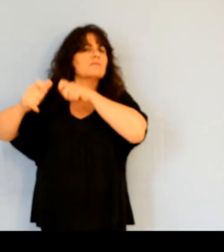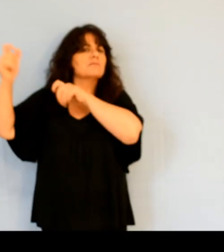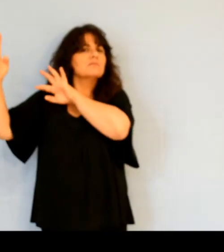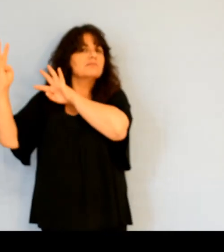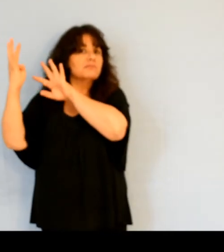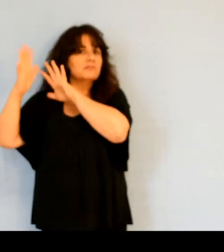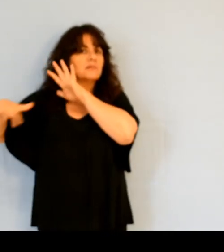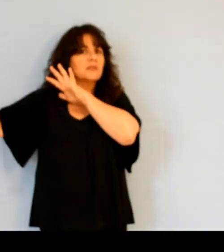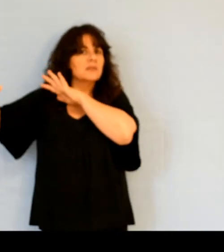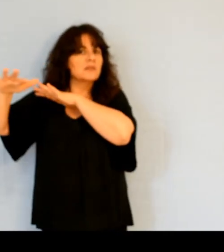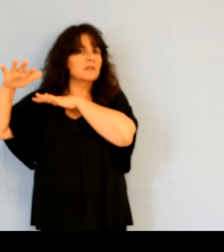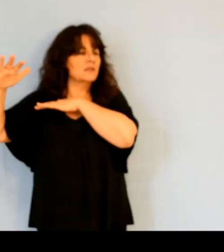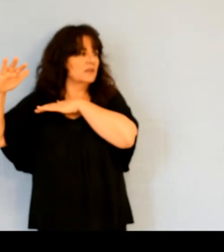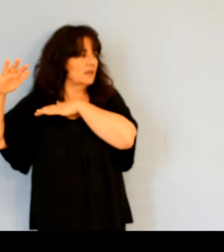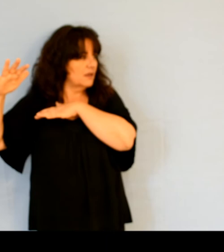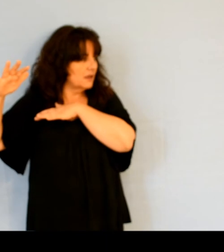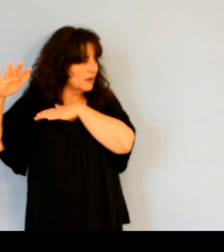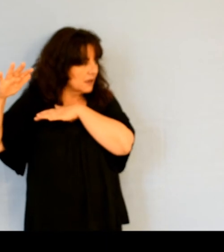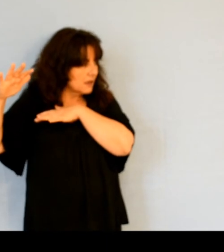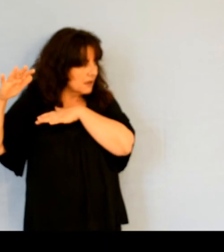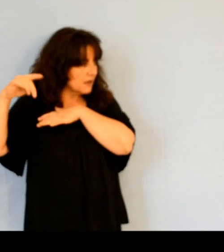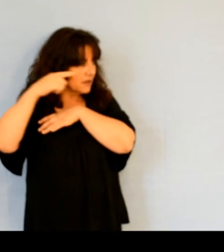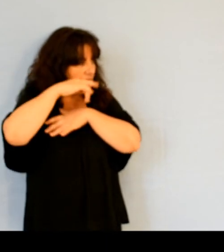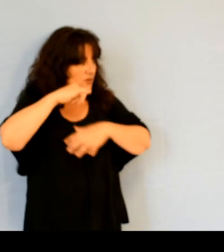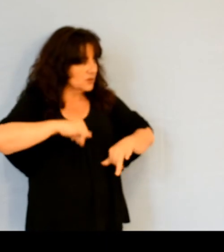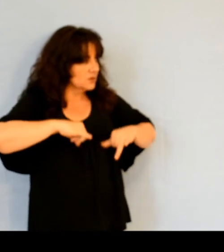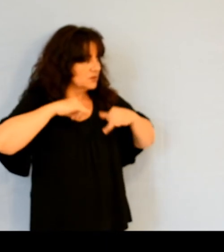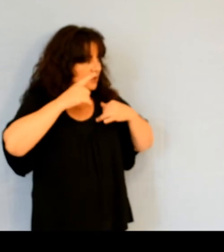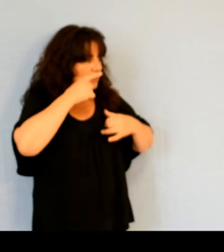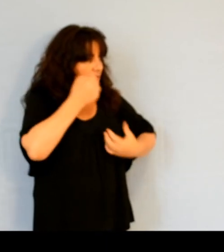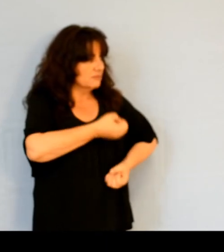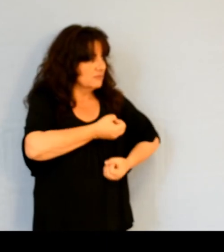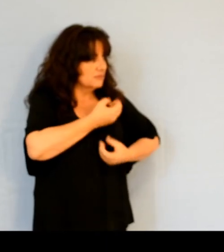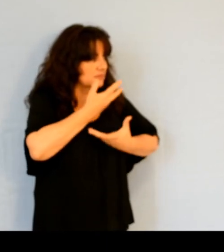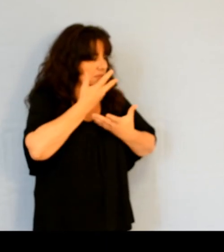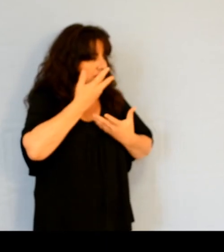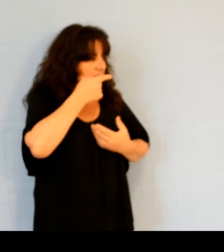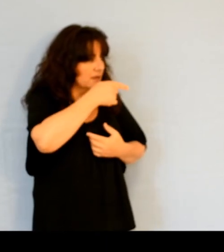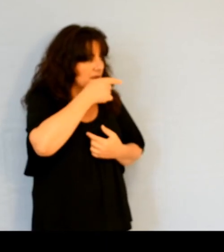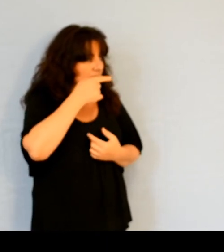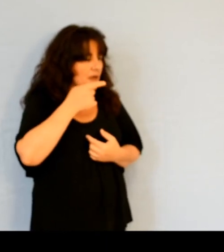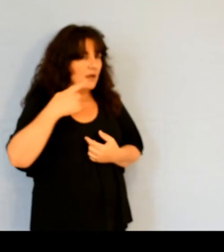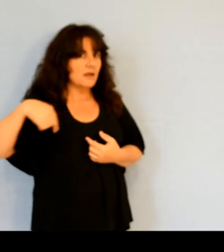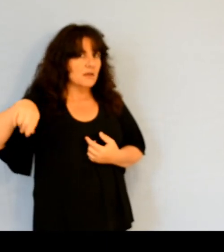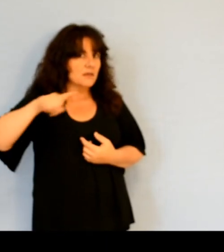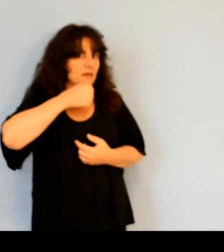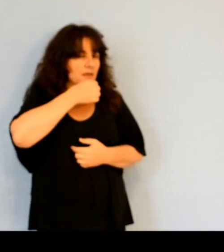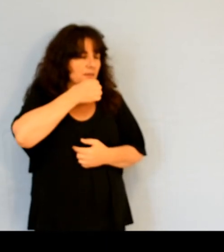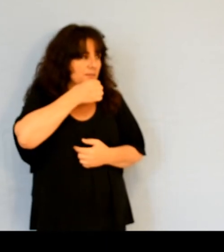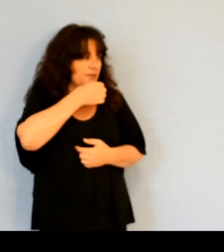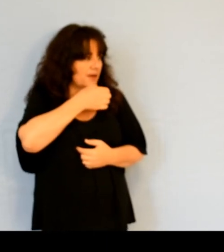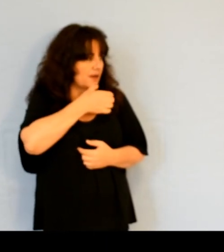furent frappés de la grandeur d'âme de ce jeune homme, qui comptait pour rien les souffrances.